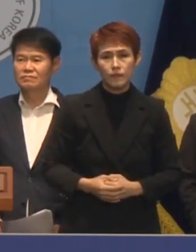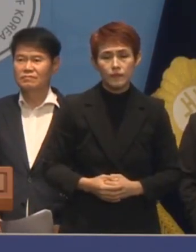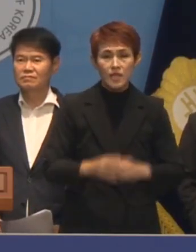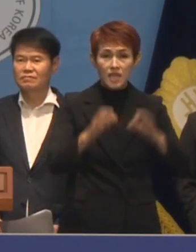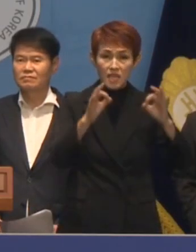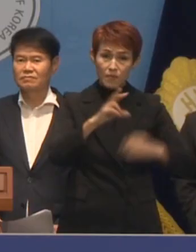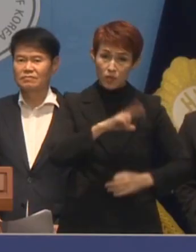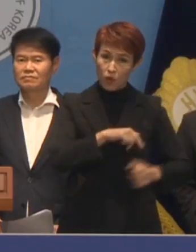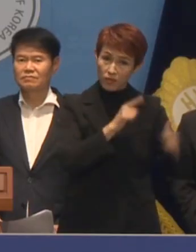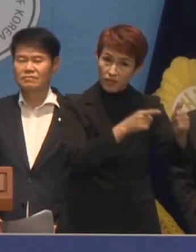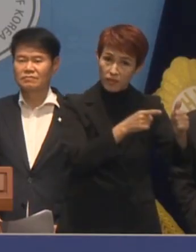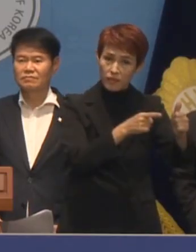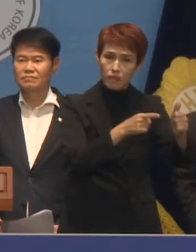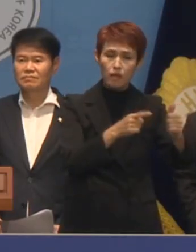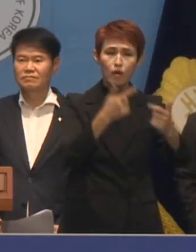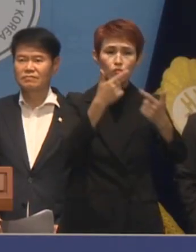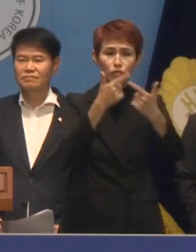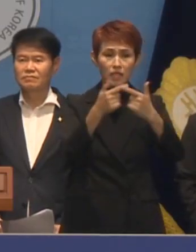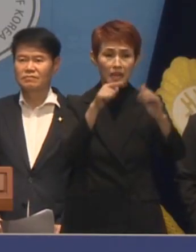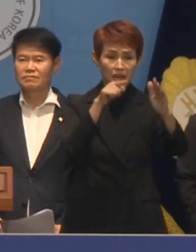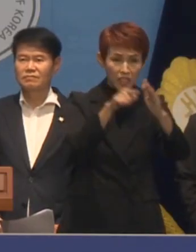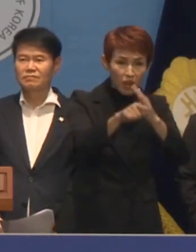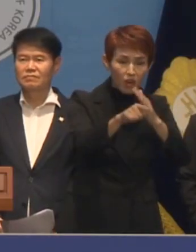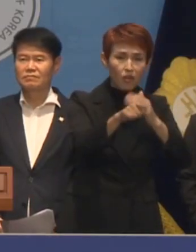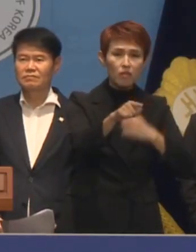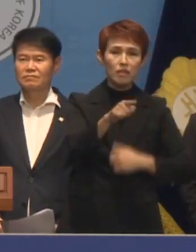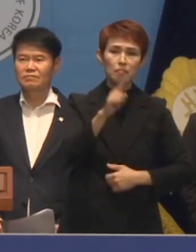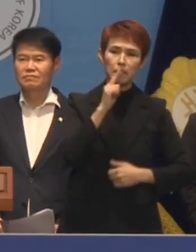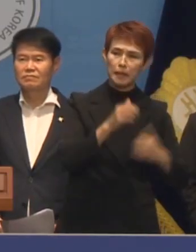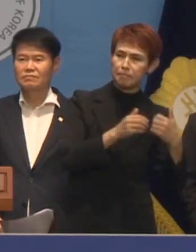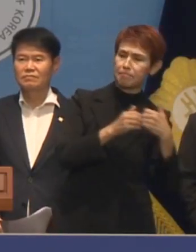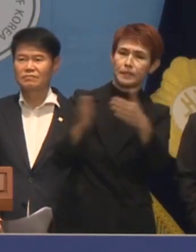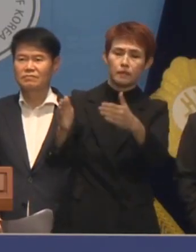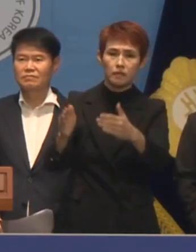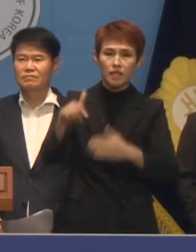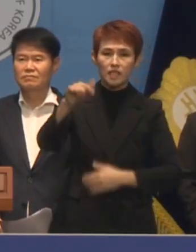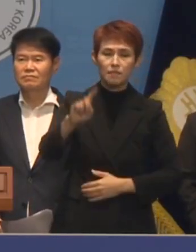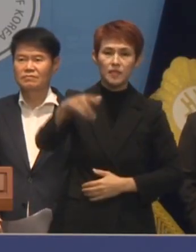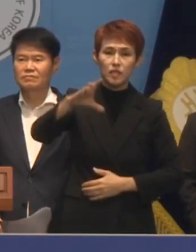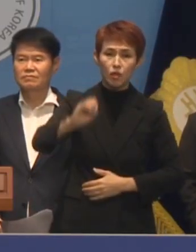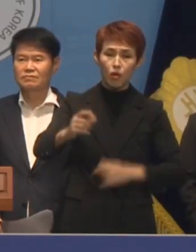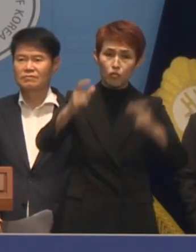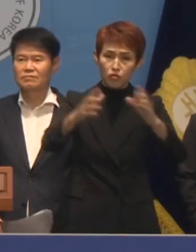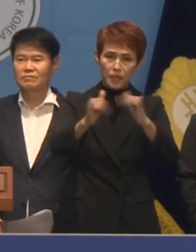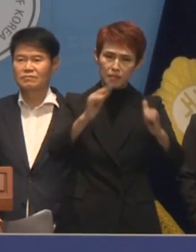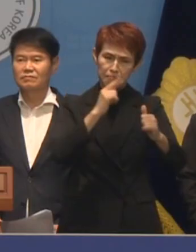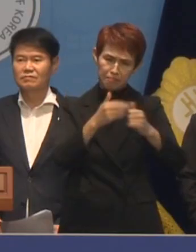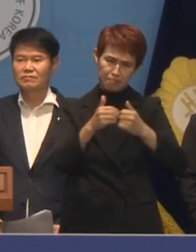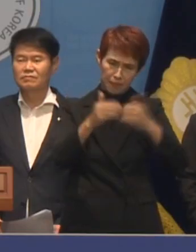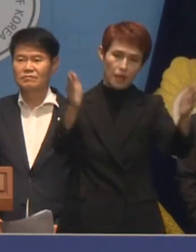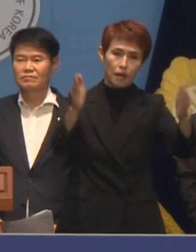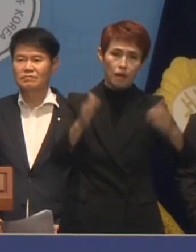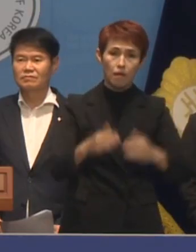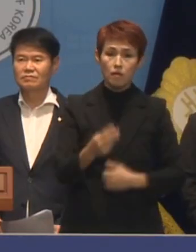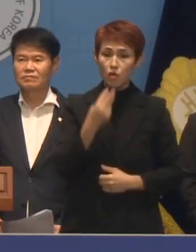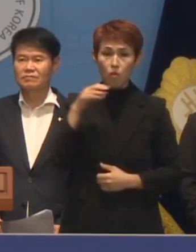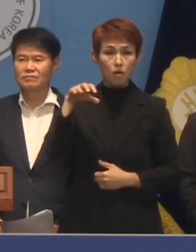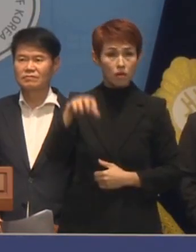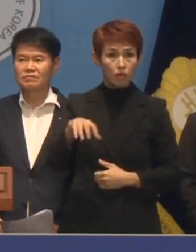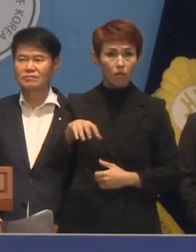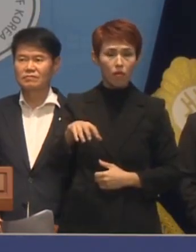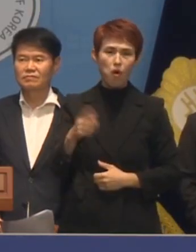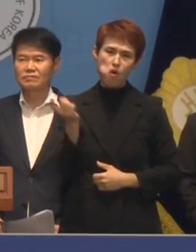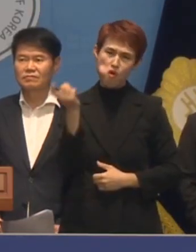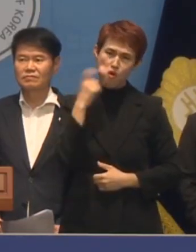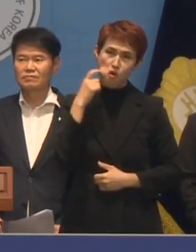김영배 의원은 부산에 가서는 폐륜 망언으로 금정구 구민들을 모욕하고 서울에서는